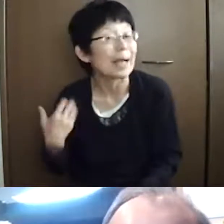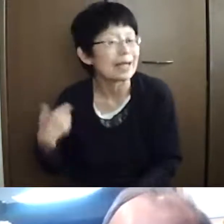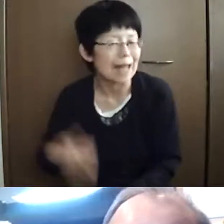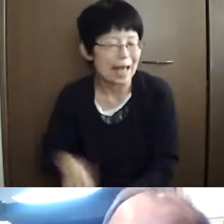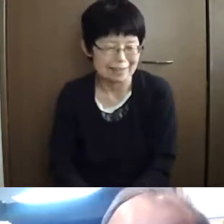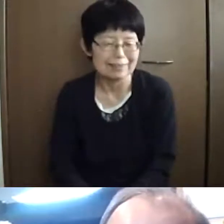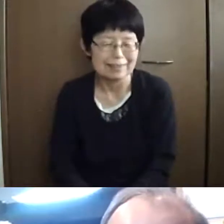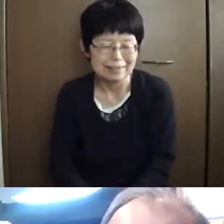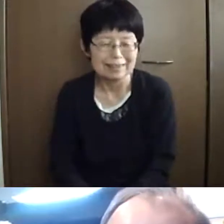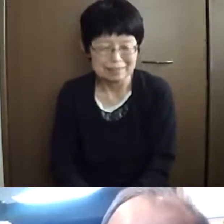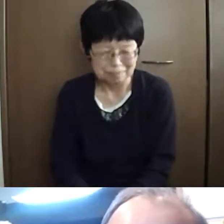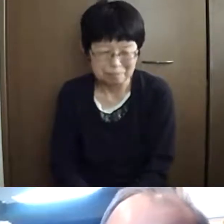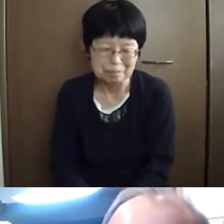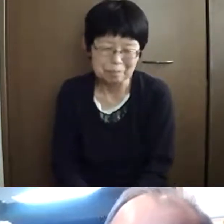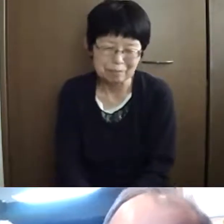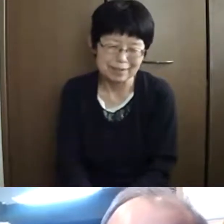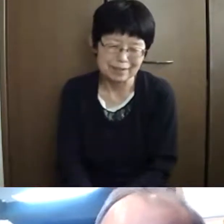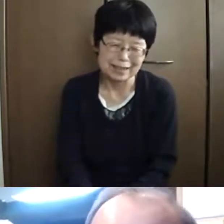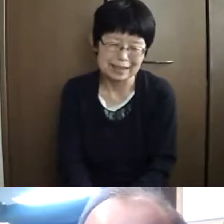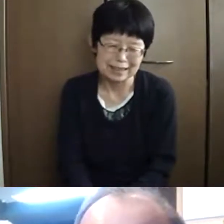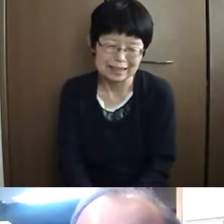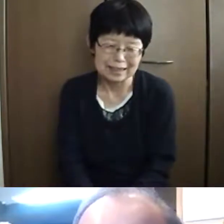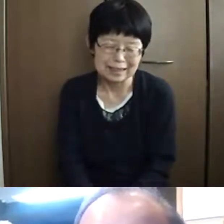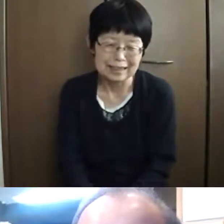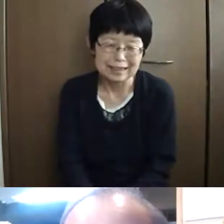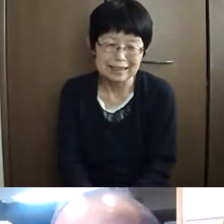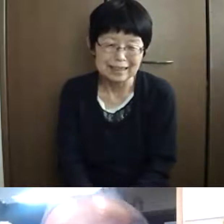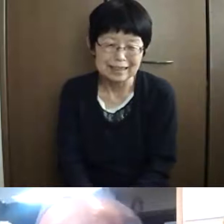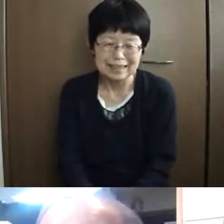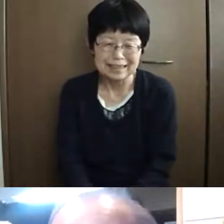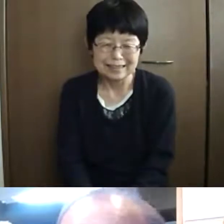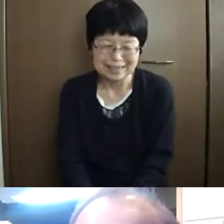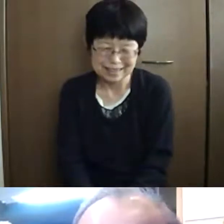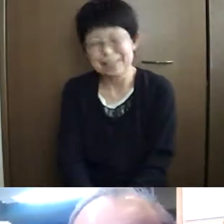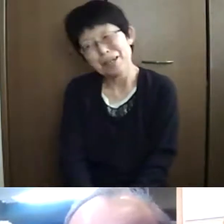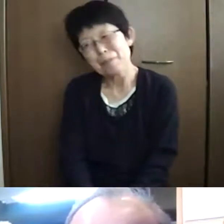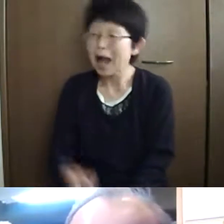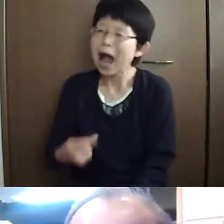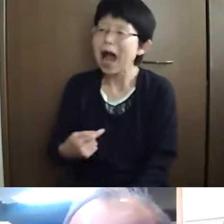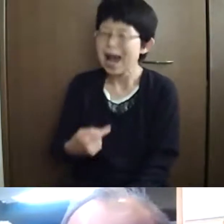Tと一緒。 でも間違っても私が勝つことはないと。 まあそうだな。